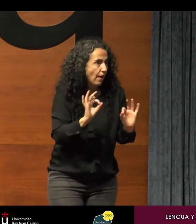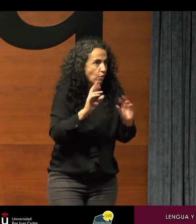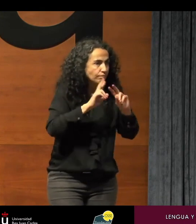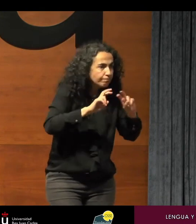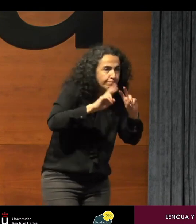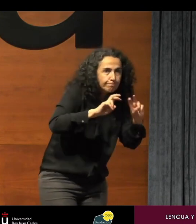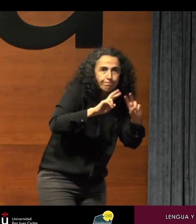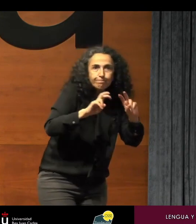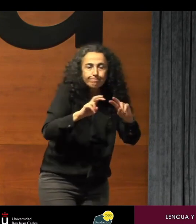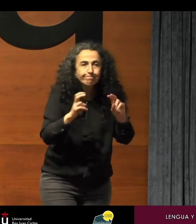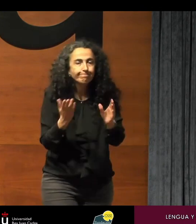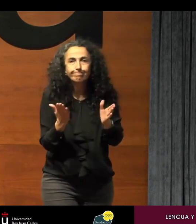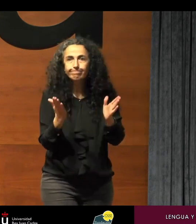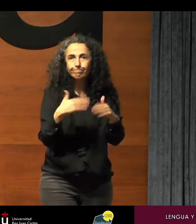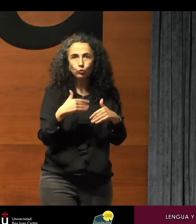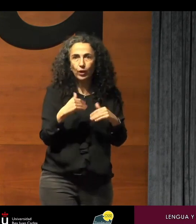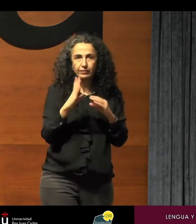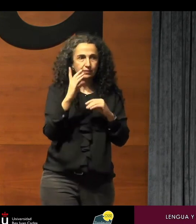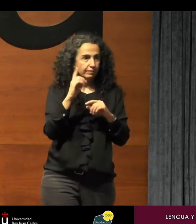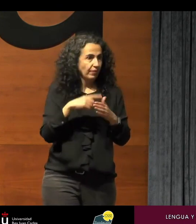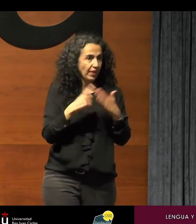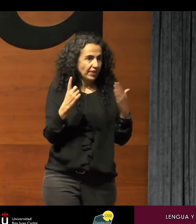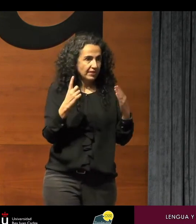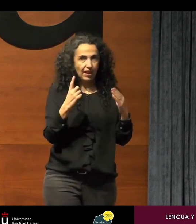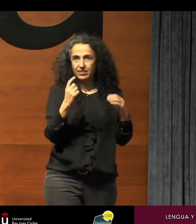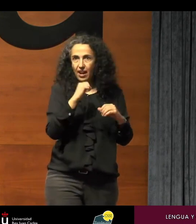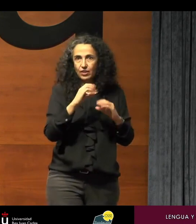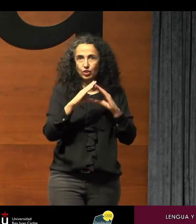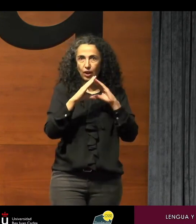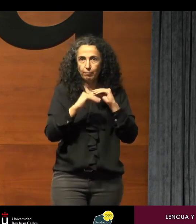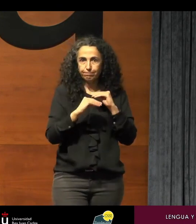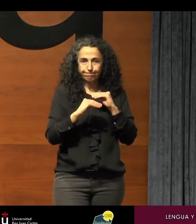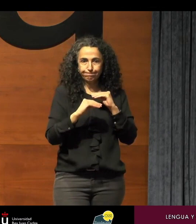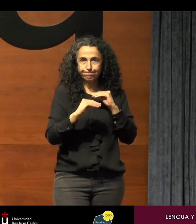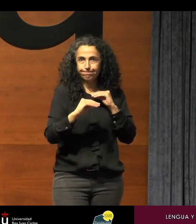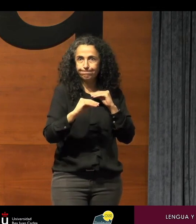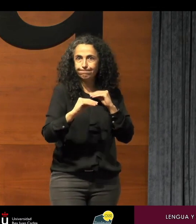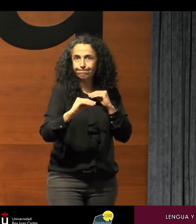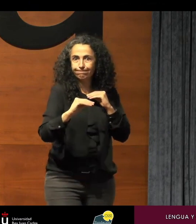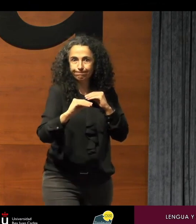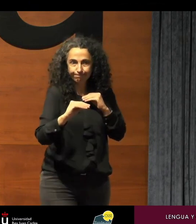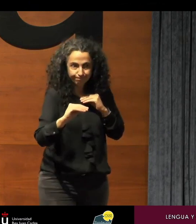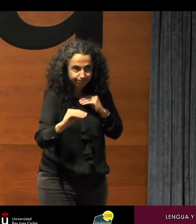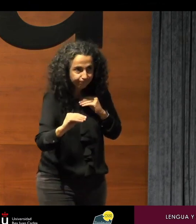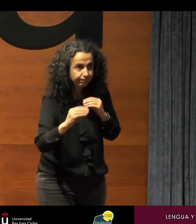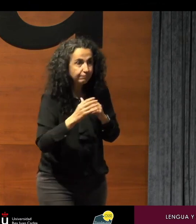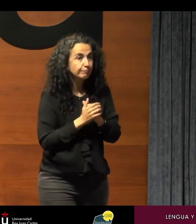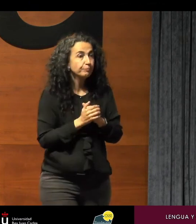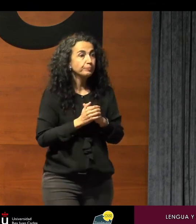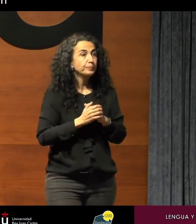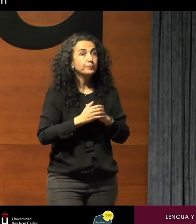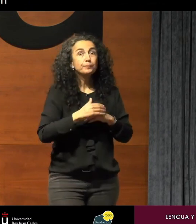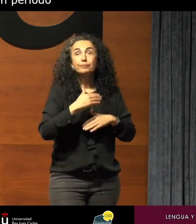Yo al menos no he encontrado ninguna información relativa a festivales de canción signada en un periodo de 16